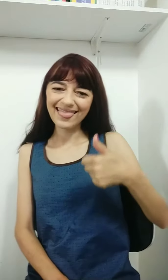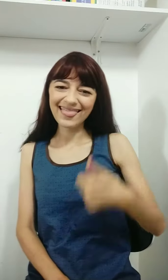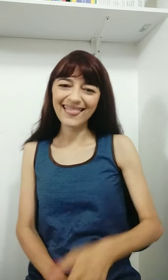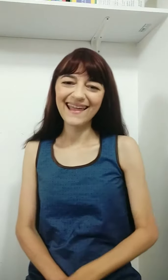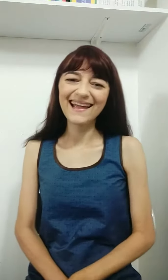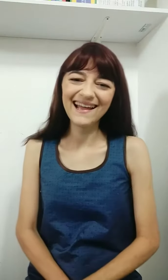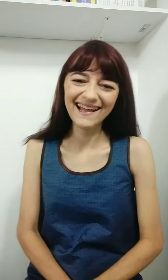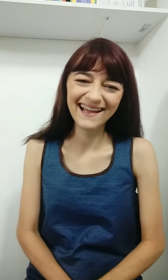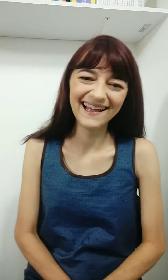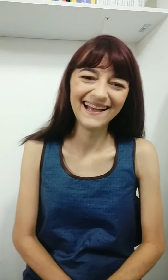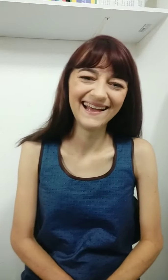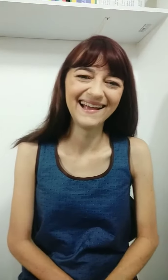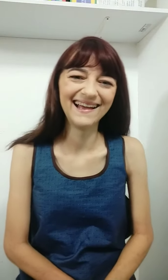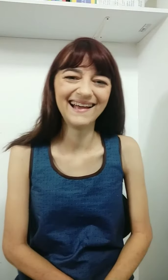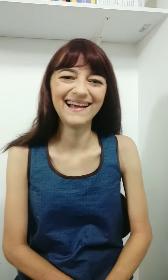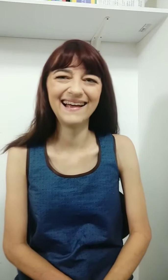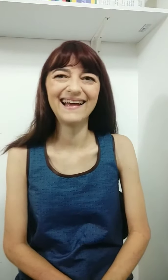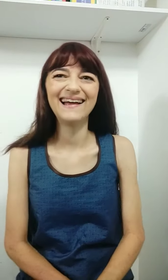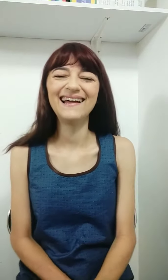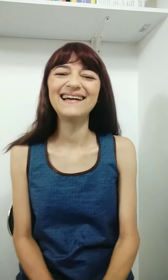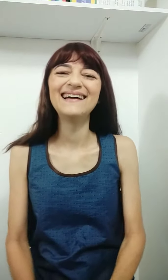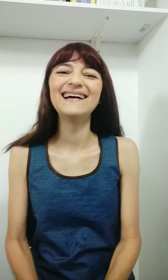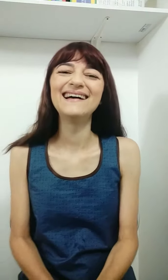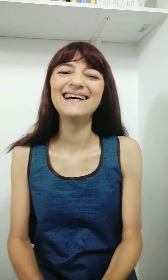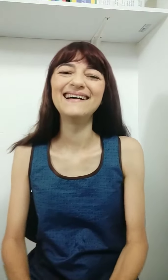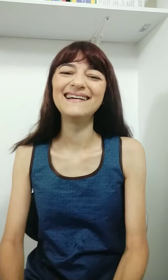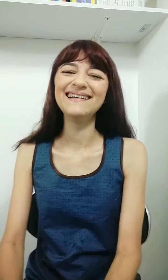ok, né? Tudo certo, não tenho dúvida nenhuma.